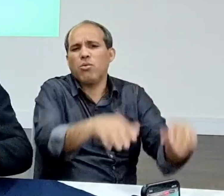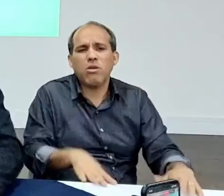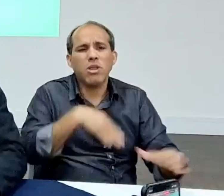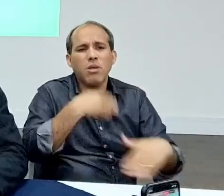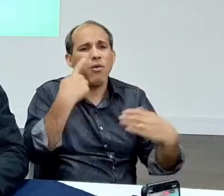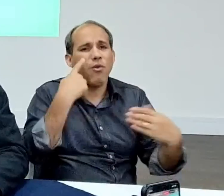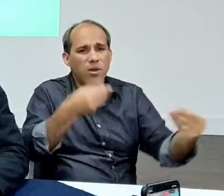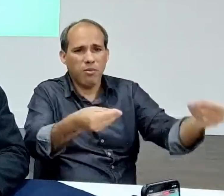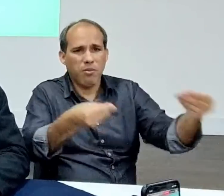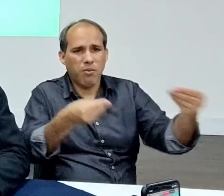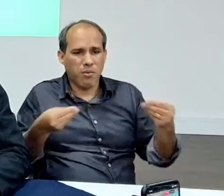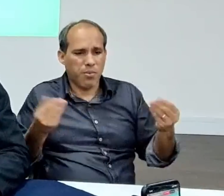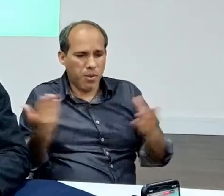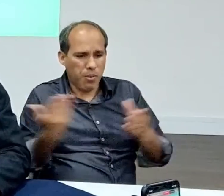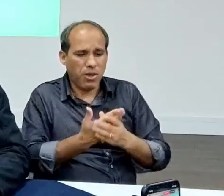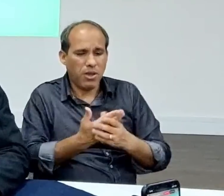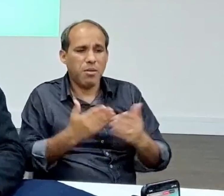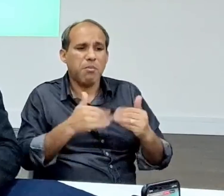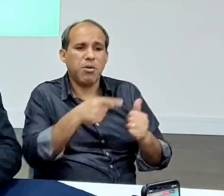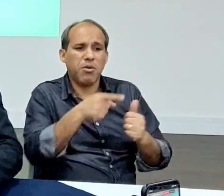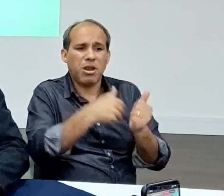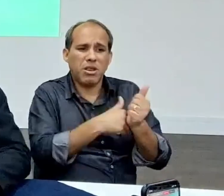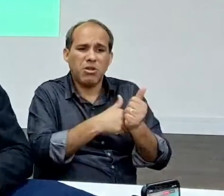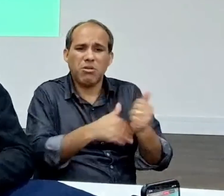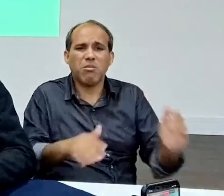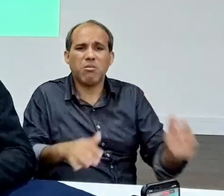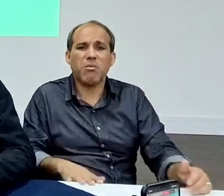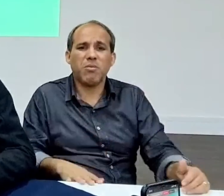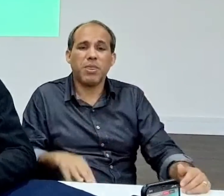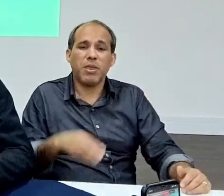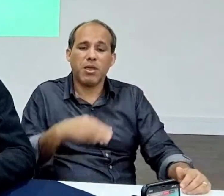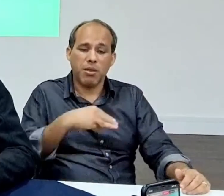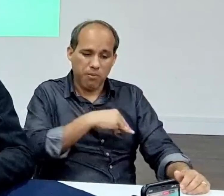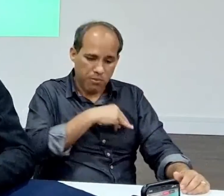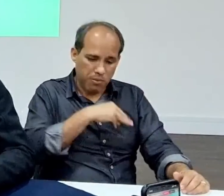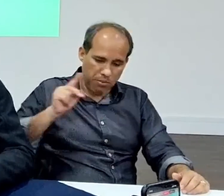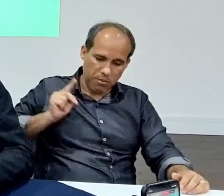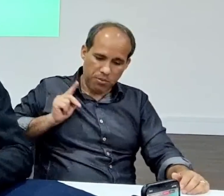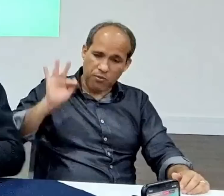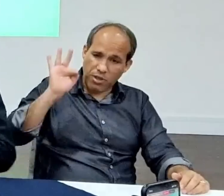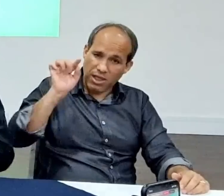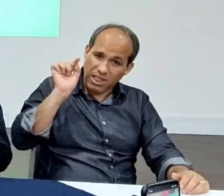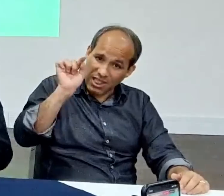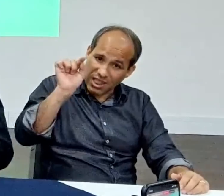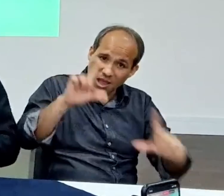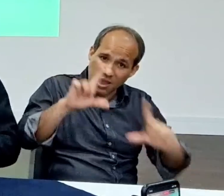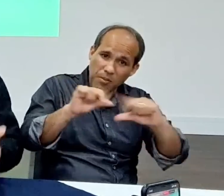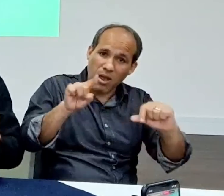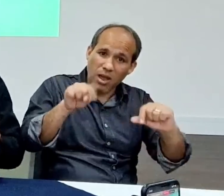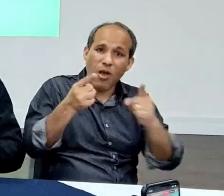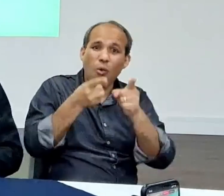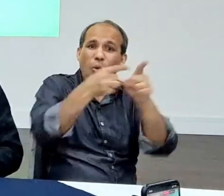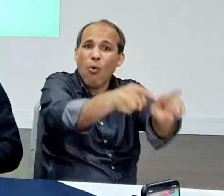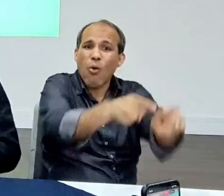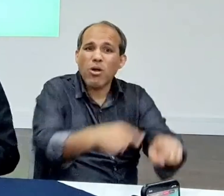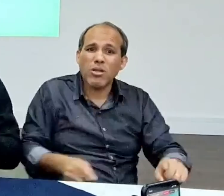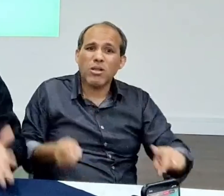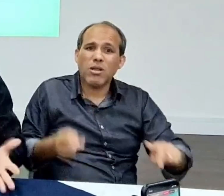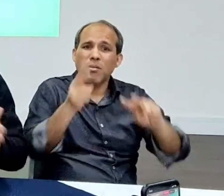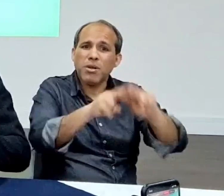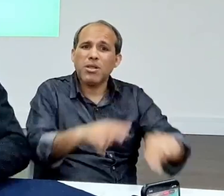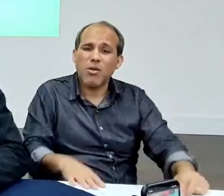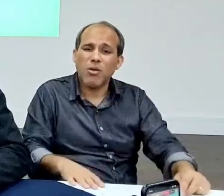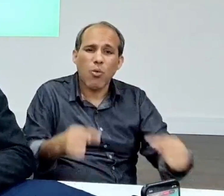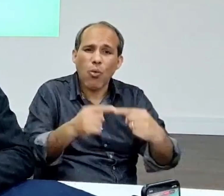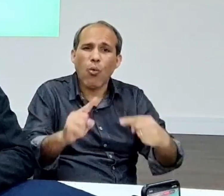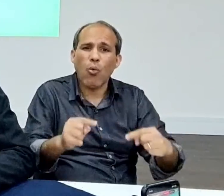vi, que foi levantado o sigilo. O Ministério Público Federal lá em Brasília foi contra a prisão. Foi contra a